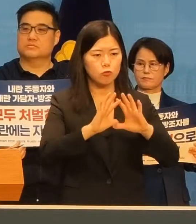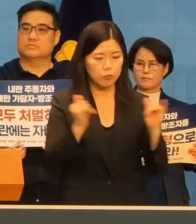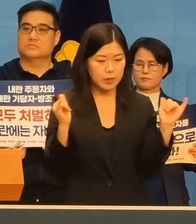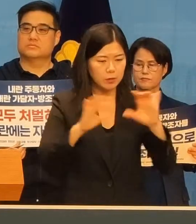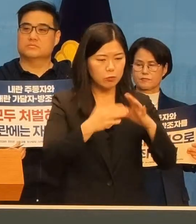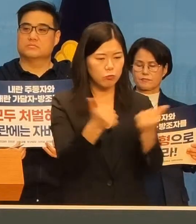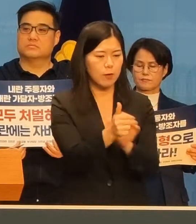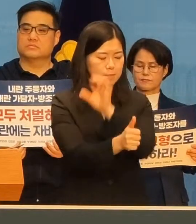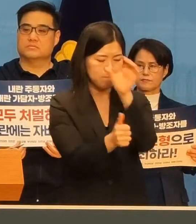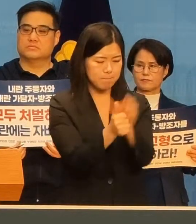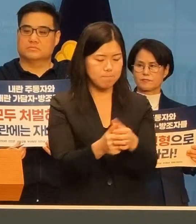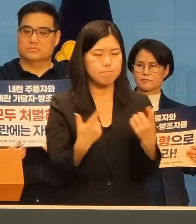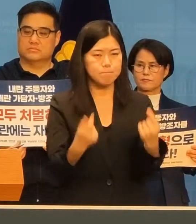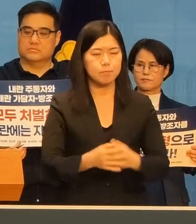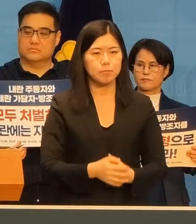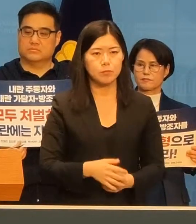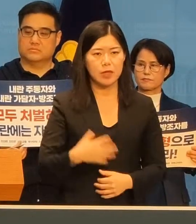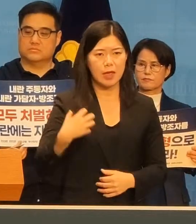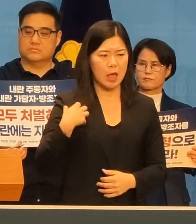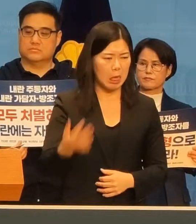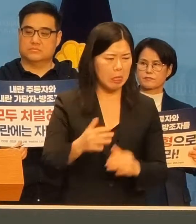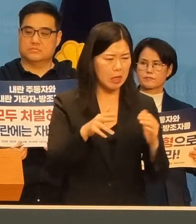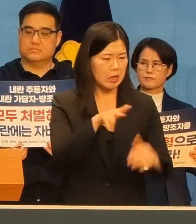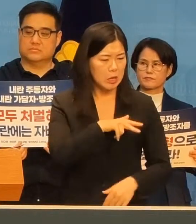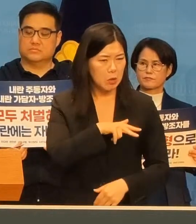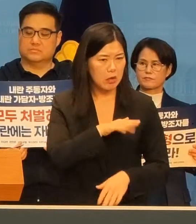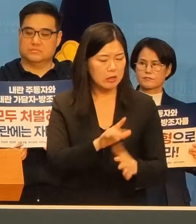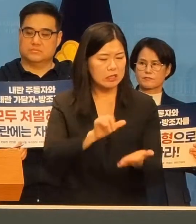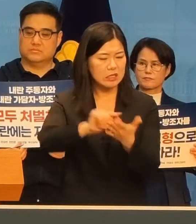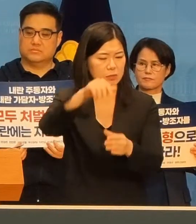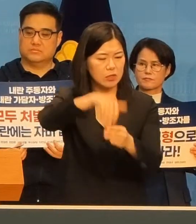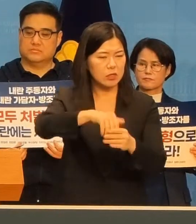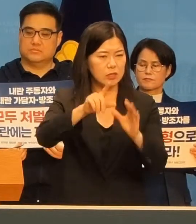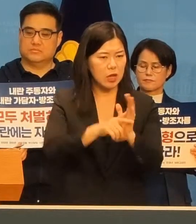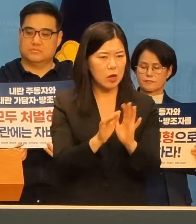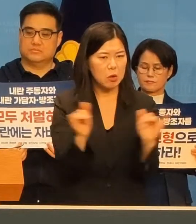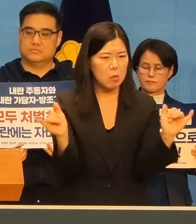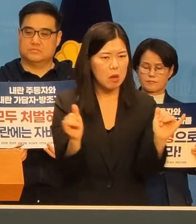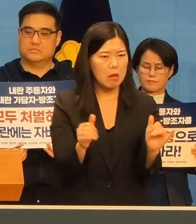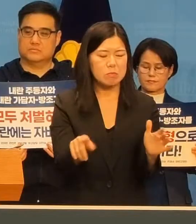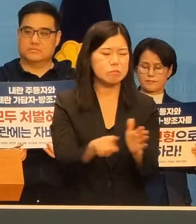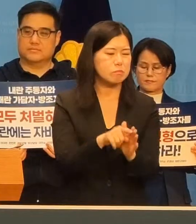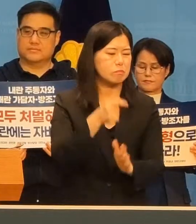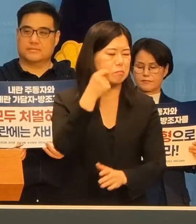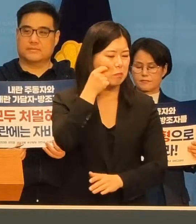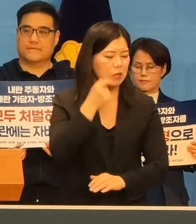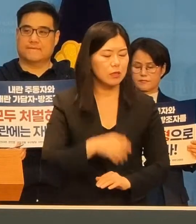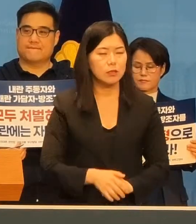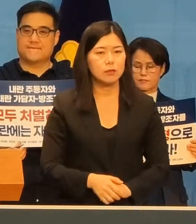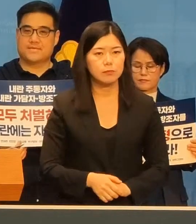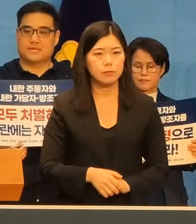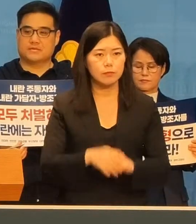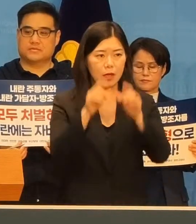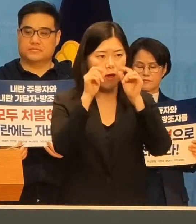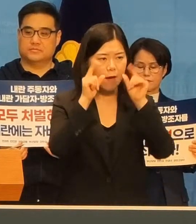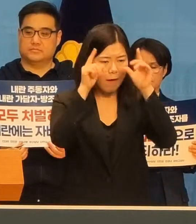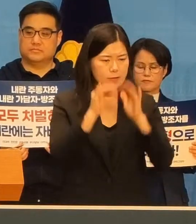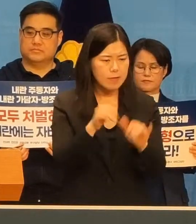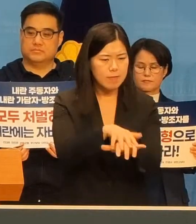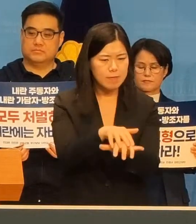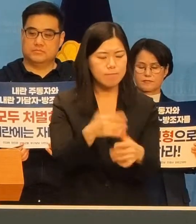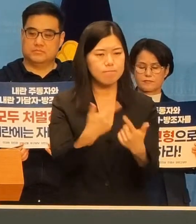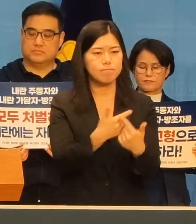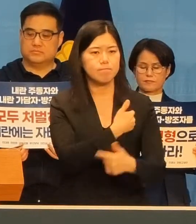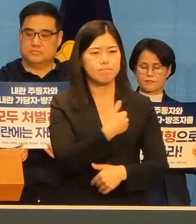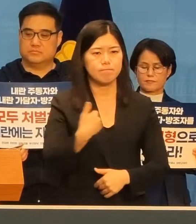책무이며 이러한 책무를 외면하는 의원은 다가올 지방선거에서 국민의 신뢰를 얻기 어려울 것이다. 깨어있는 시민의 조직